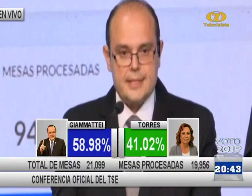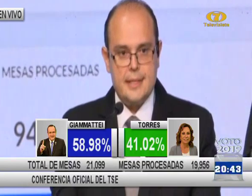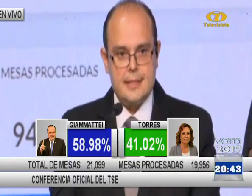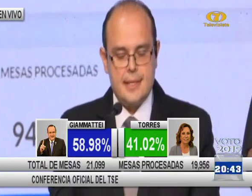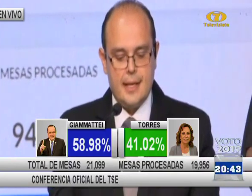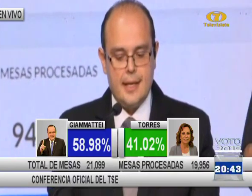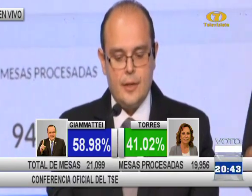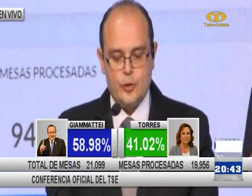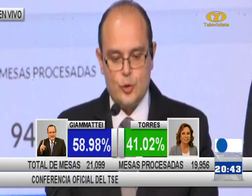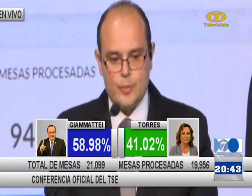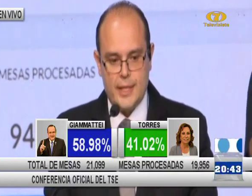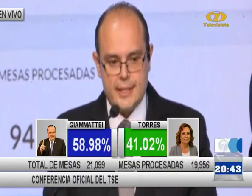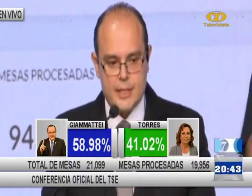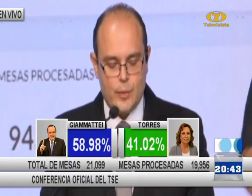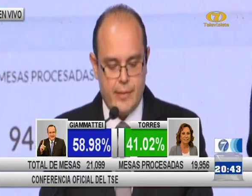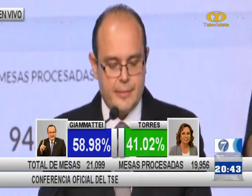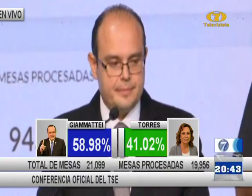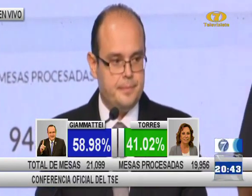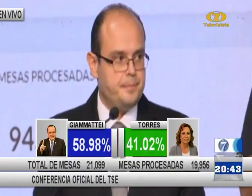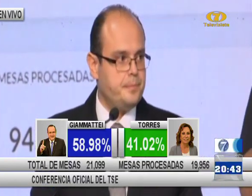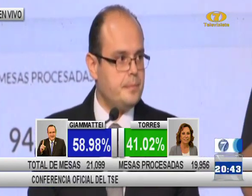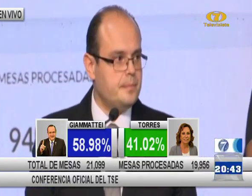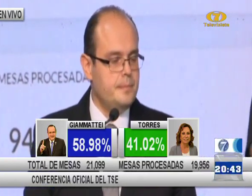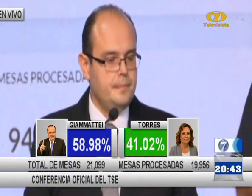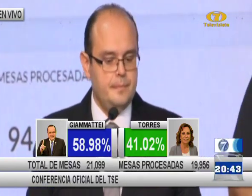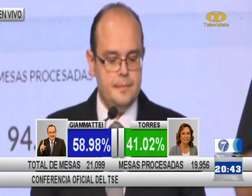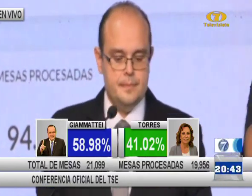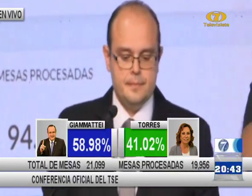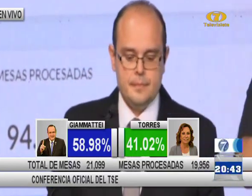elección presidencial 2019.